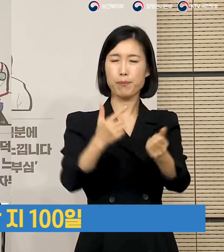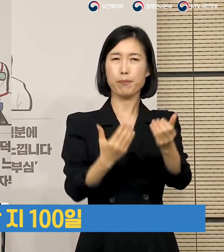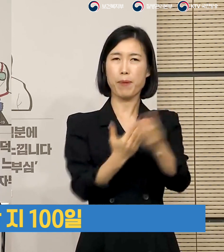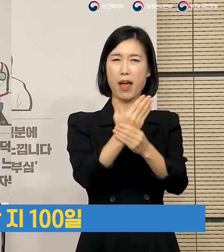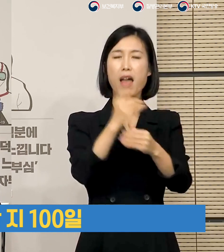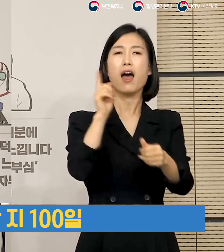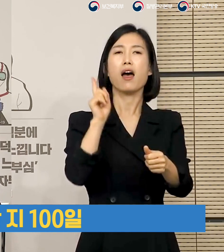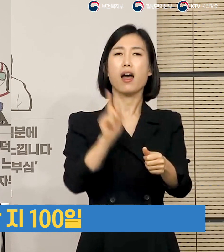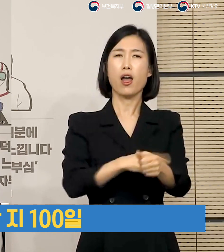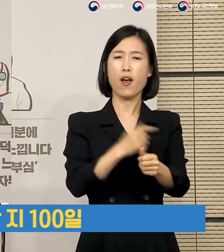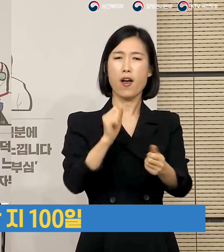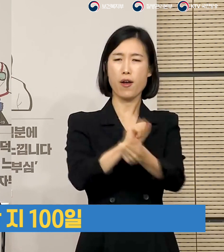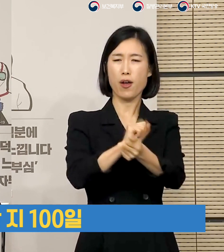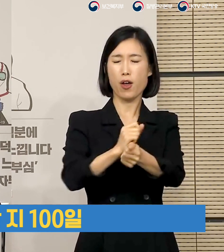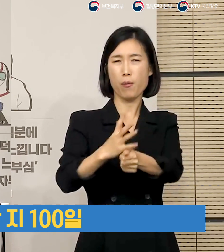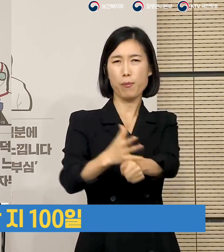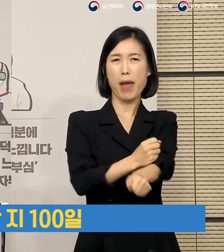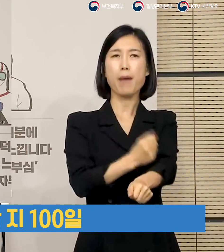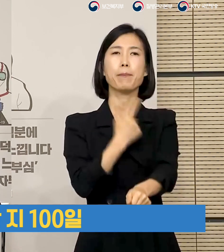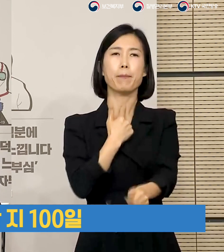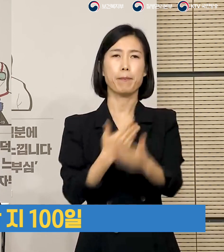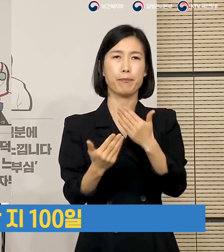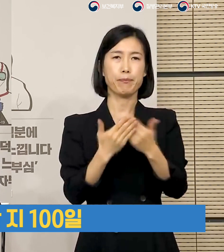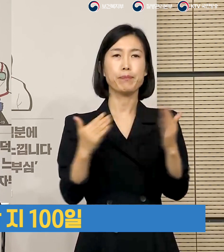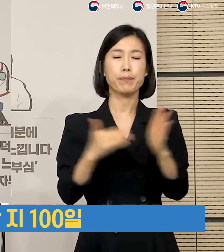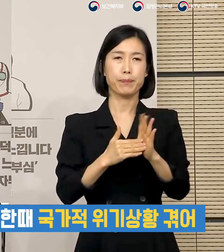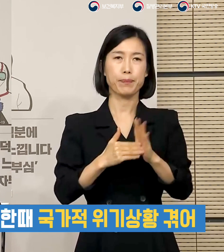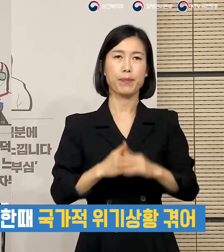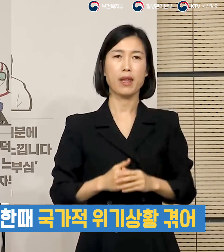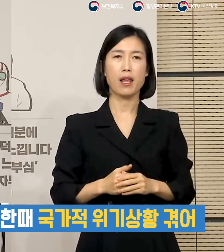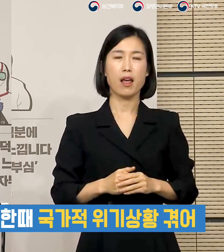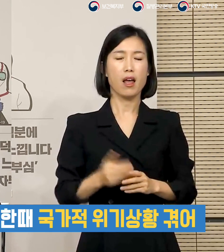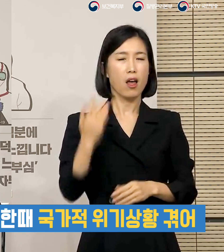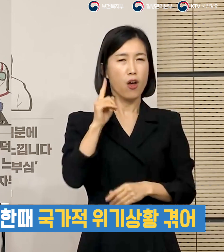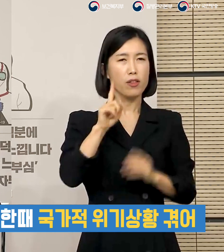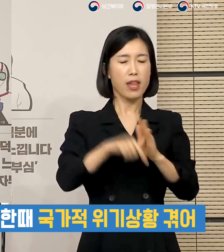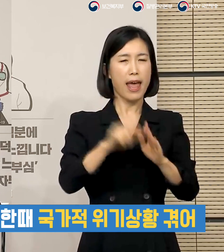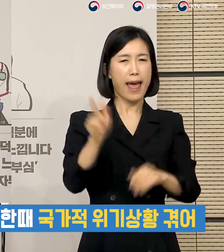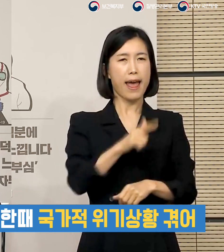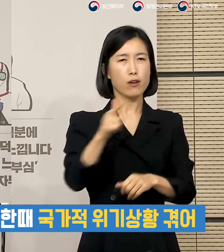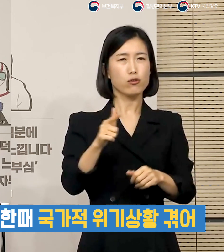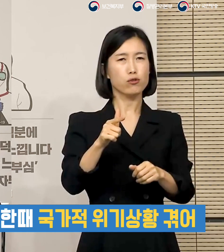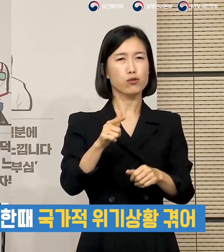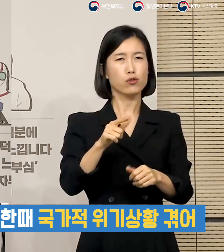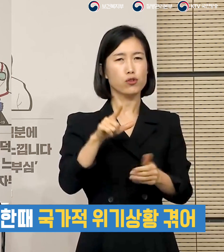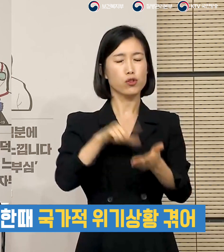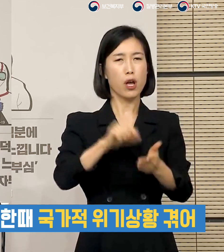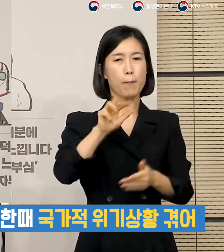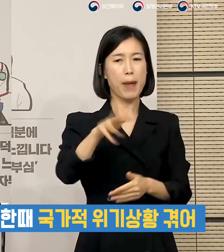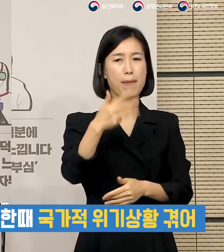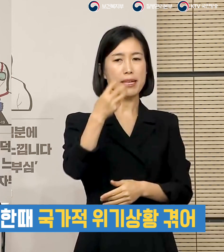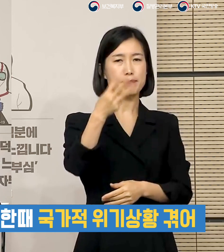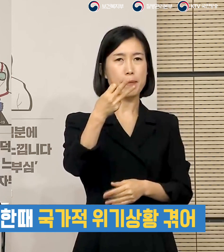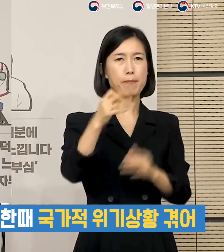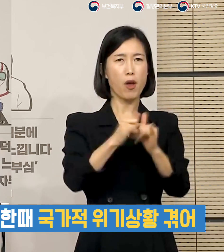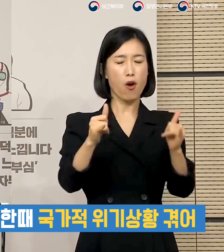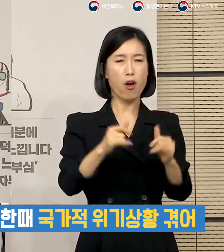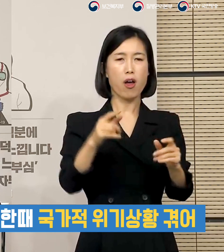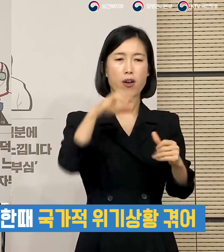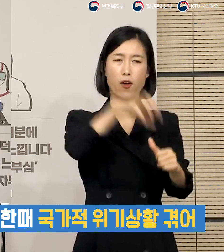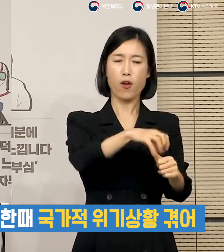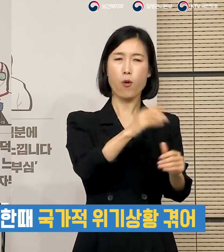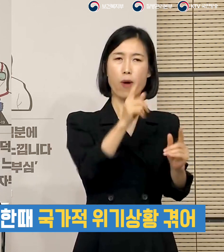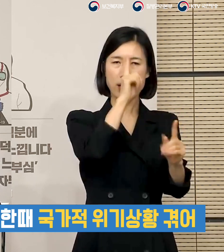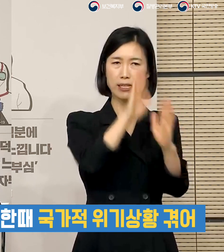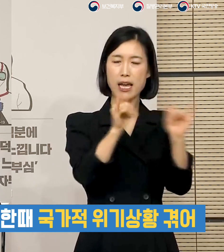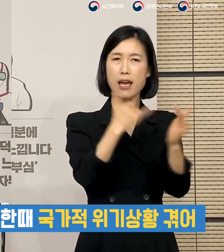환자가 폭발적으로 증가하기 시작하였습니다. 한때 신규 확진 환자가 1일 813명, 격리 치료